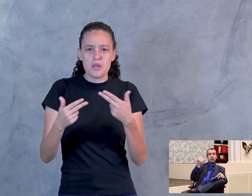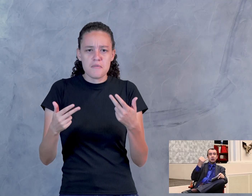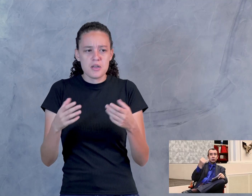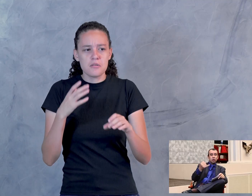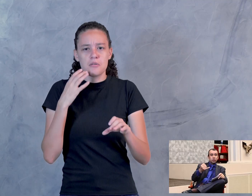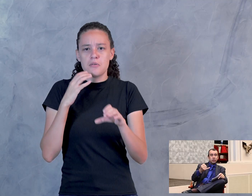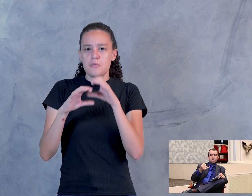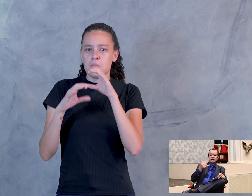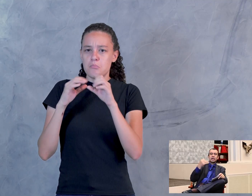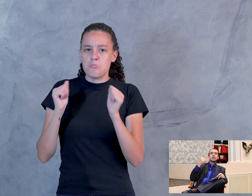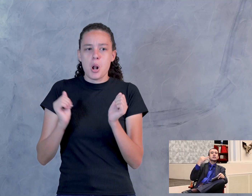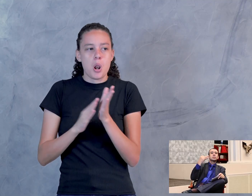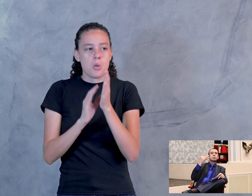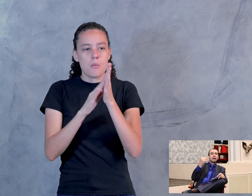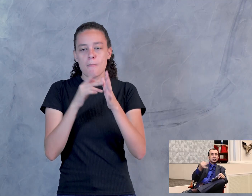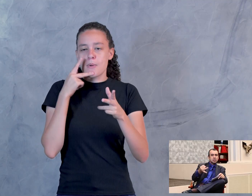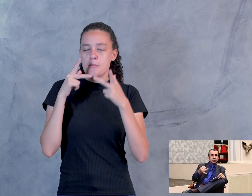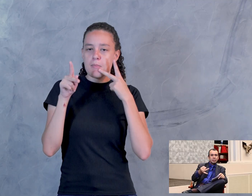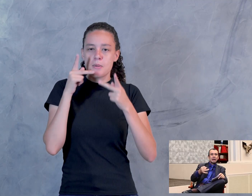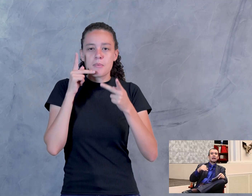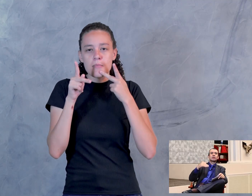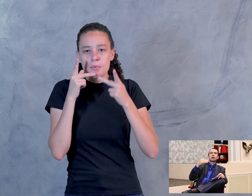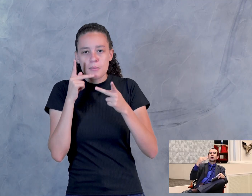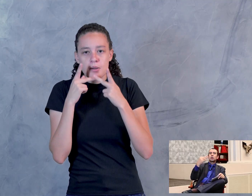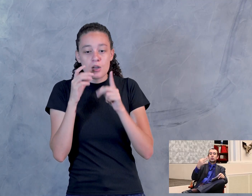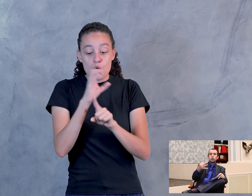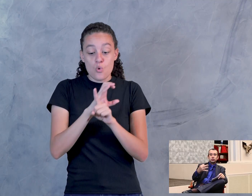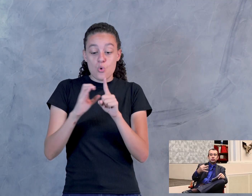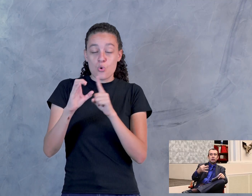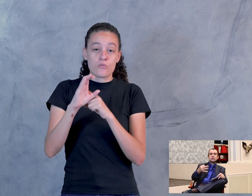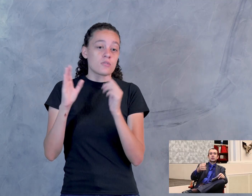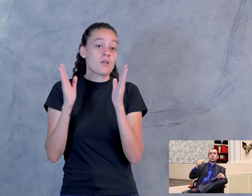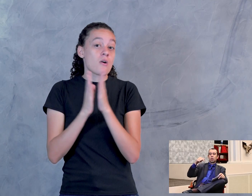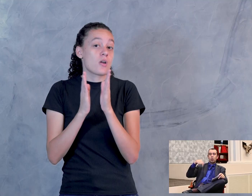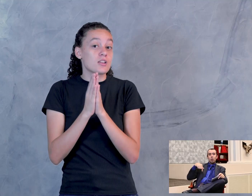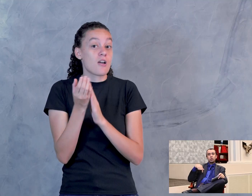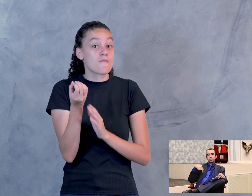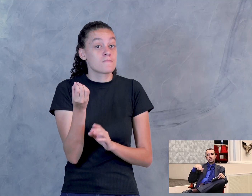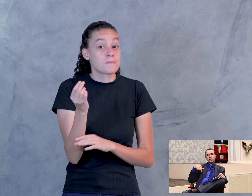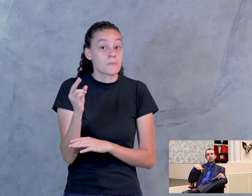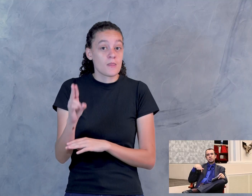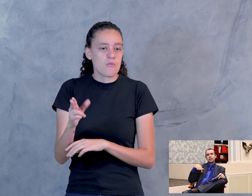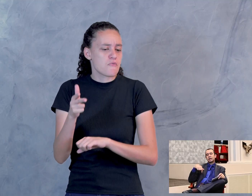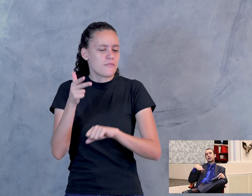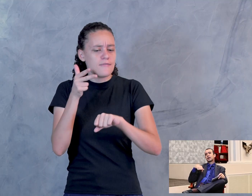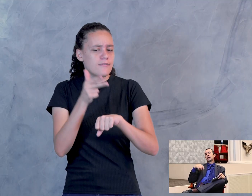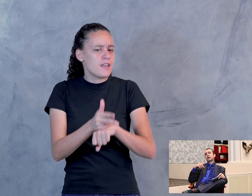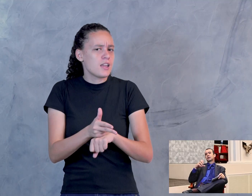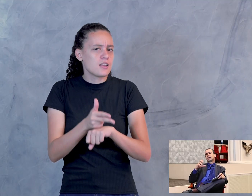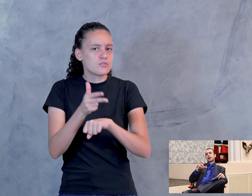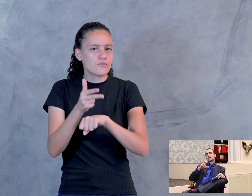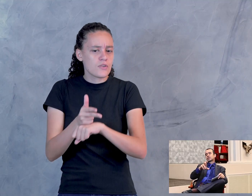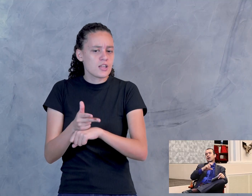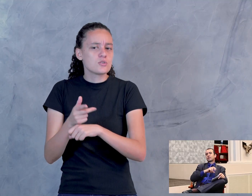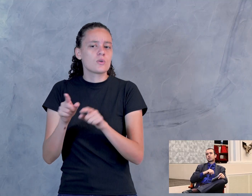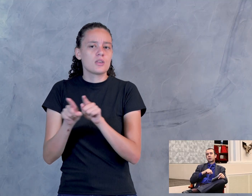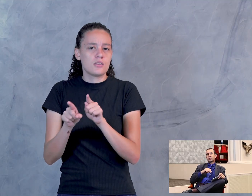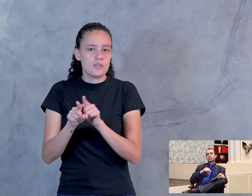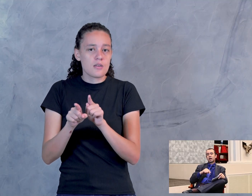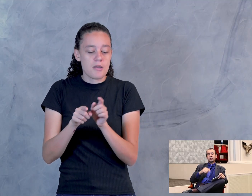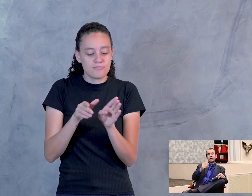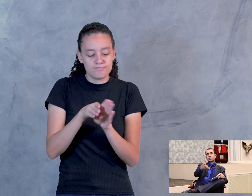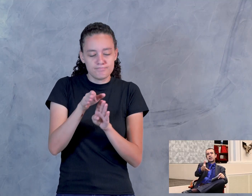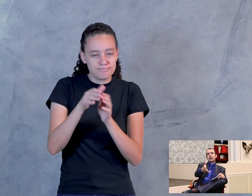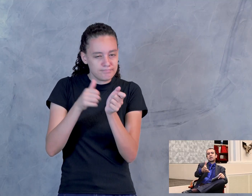eles louvores na igreja, pregação da palavra, cultos de oração ou os vídeos aqui das chaves